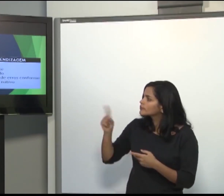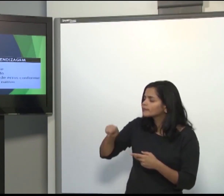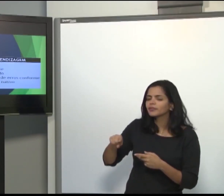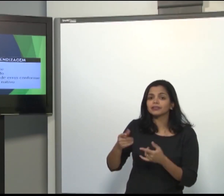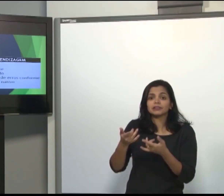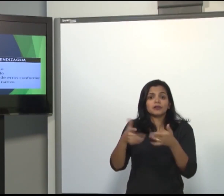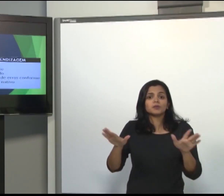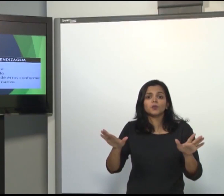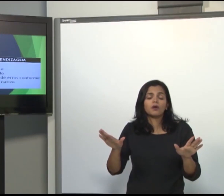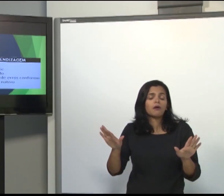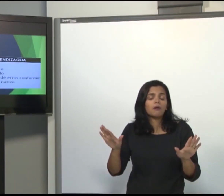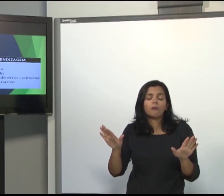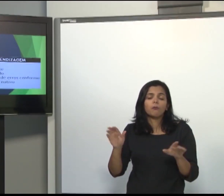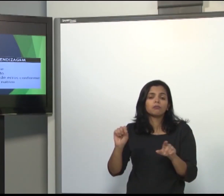algo natural,